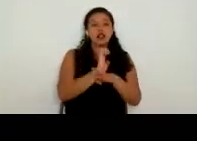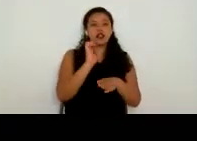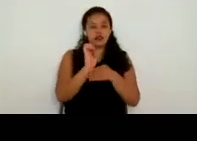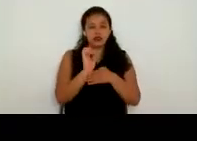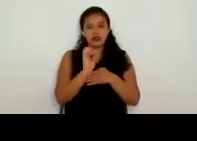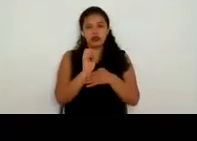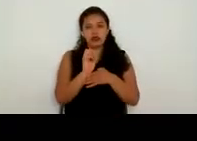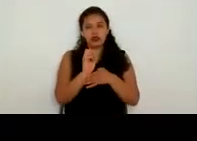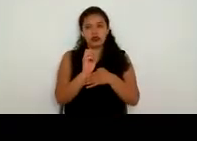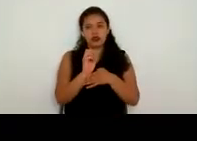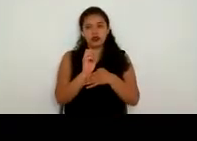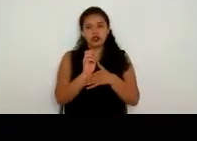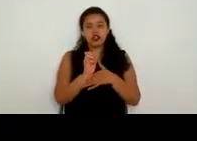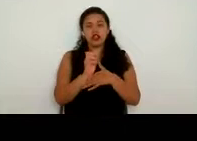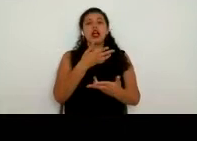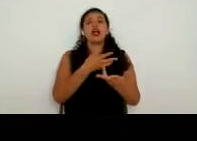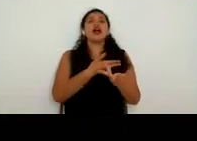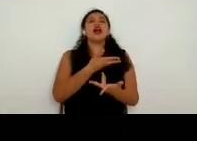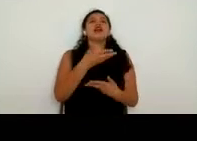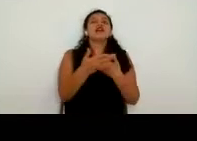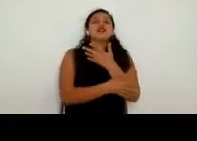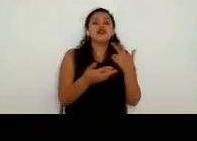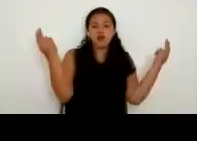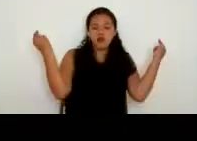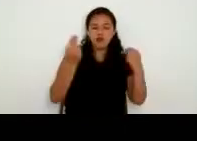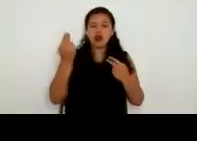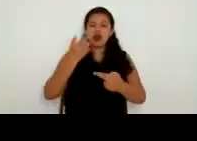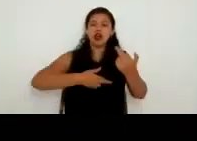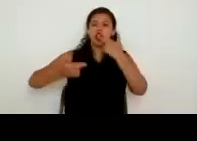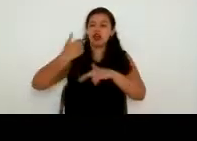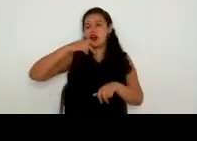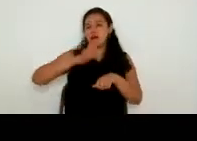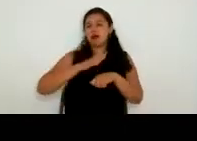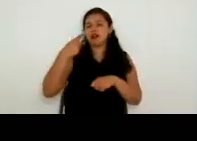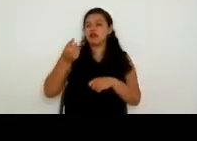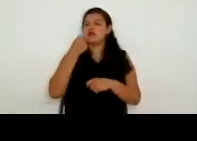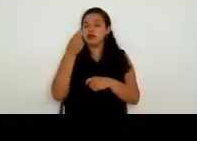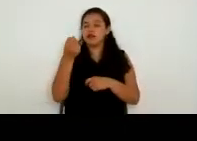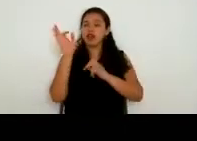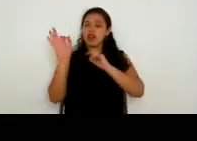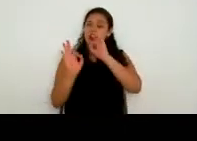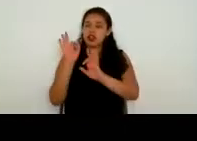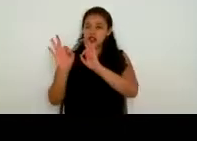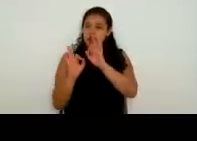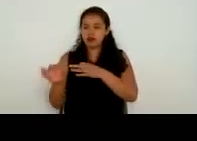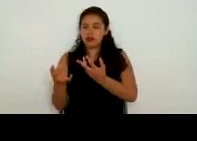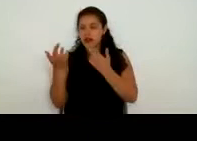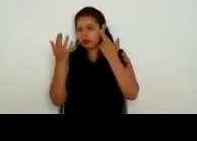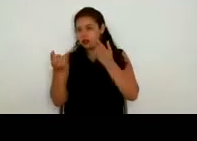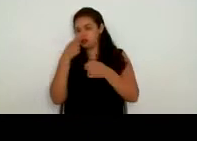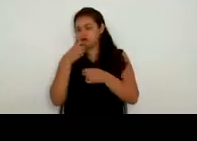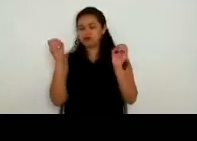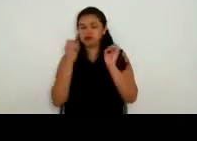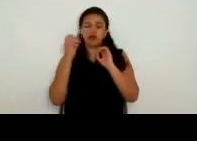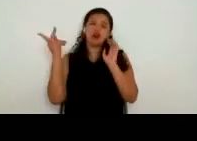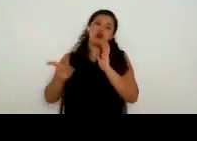continuamente al servicio de urgencias porque pues no toman su tratamiento y entonces reinciden